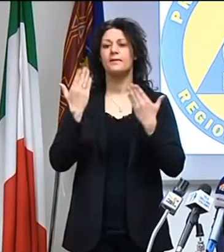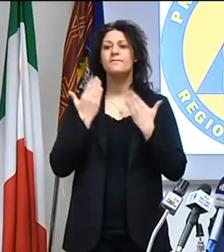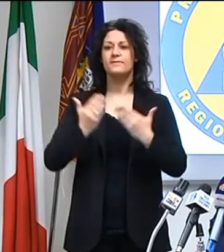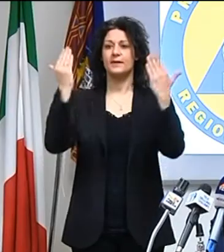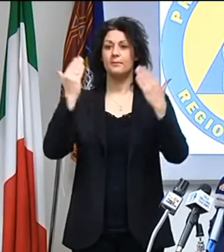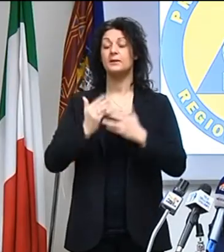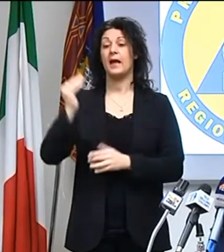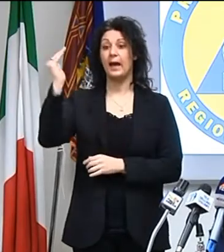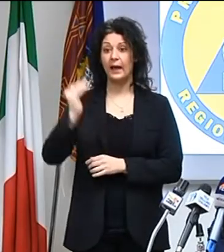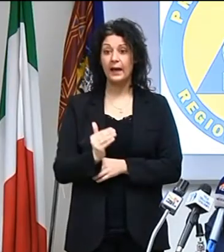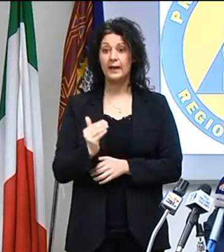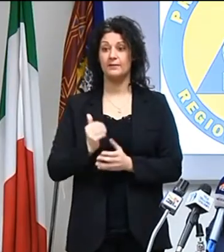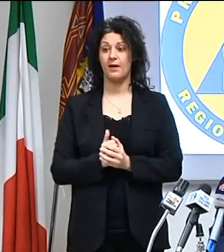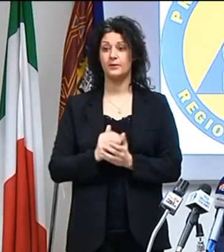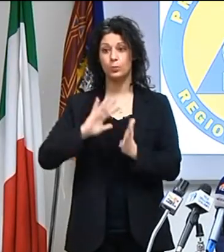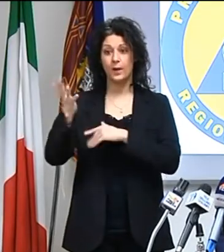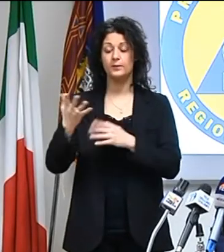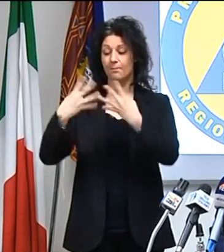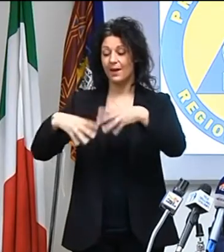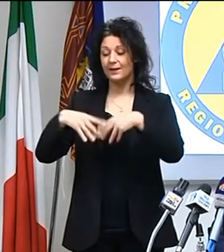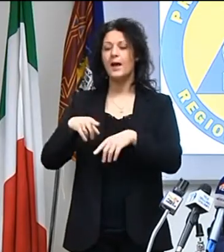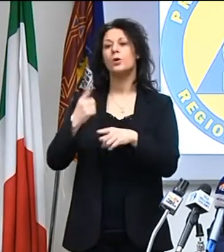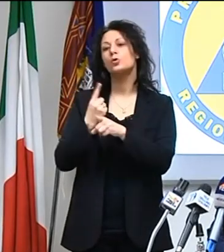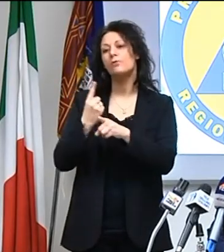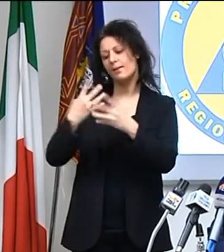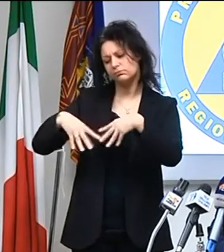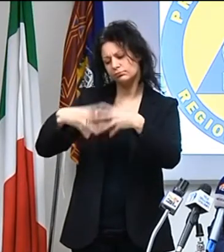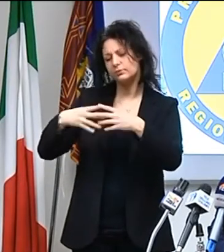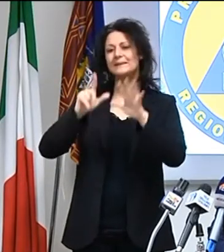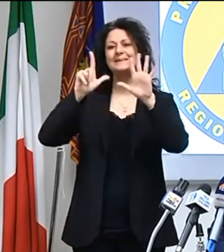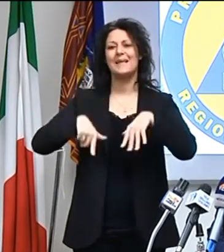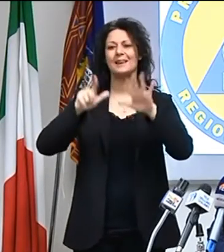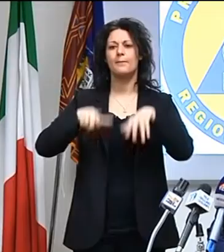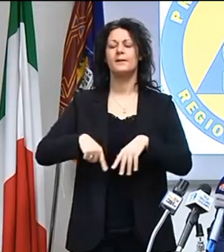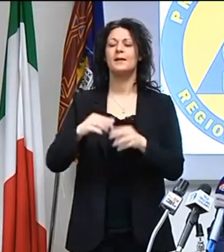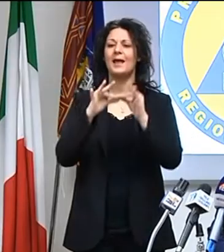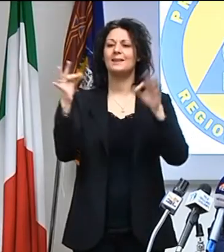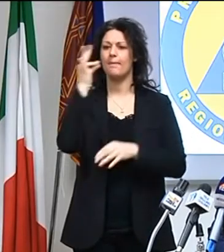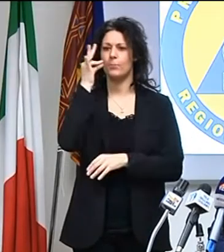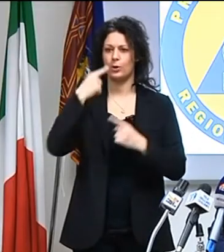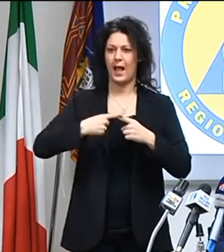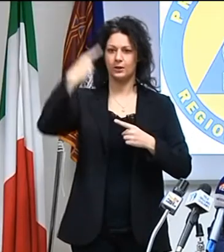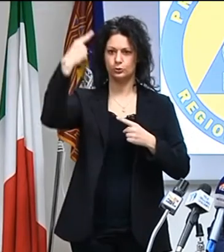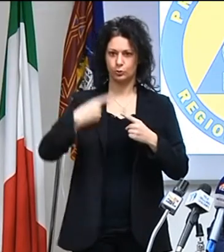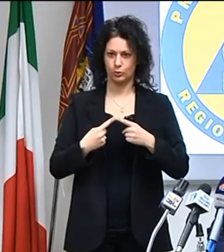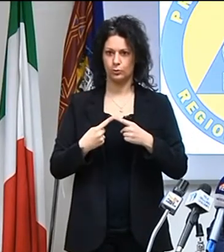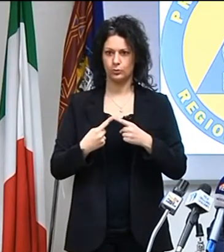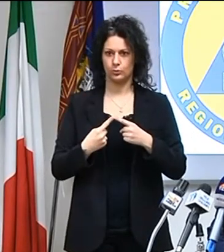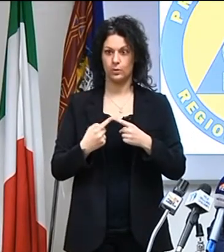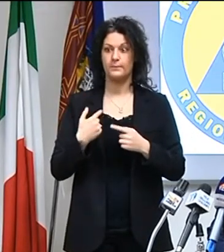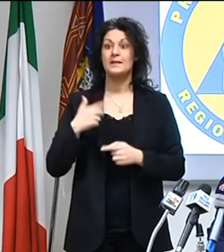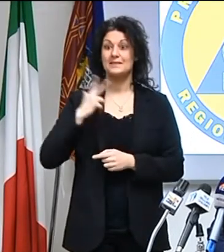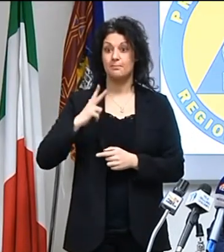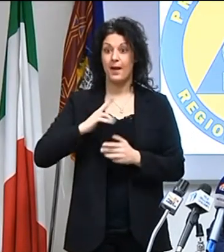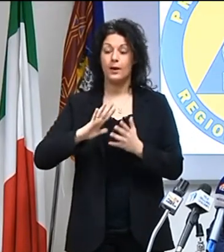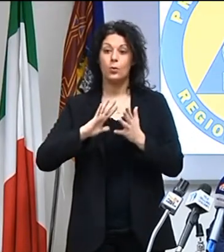dall'Olanda che dovrebbe fare 7.000 tamponi al giorno, speriamo di poterne concludere un altro affare e